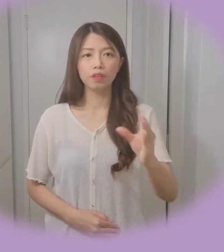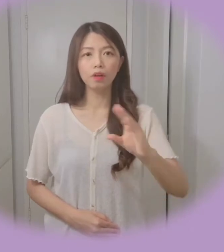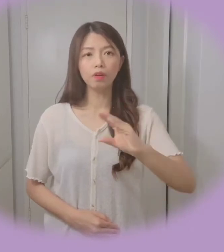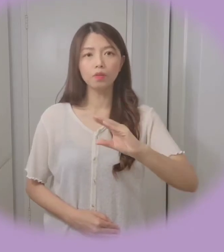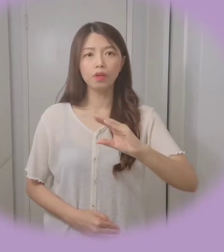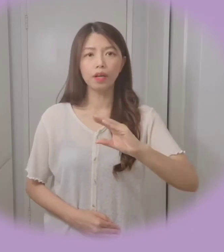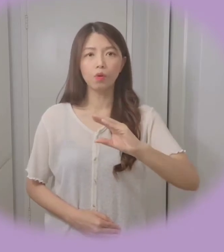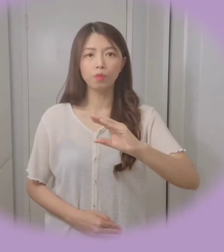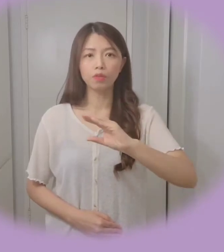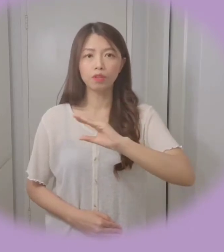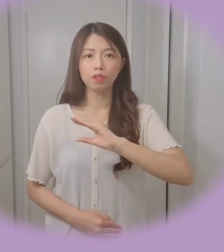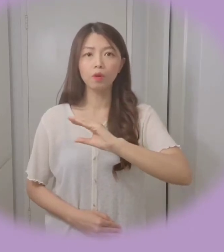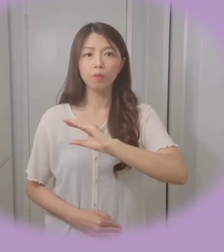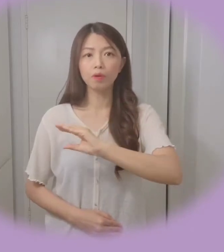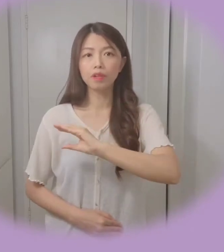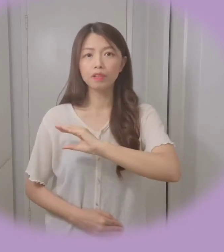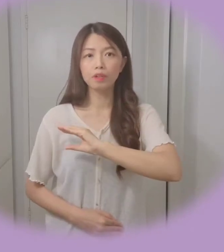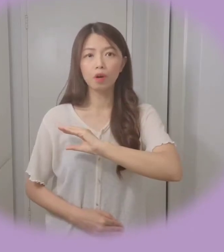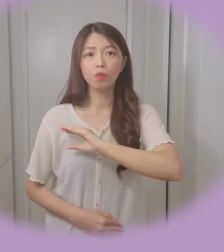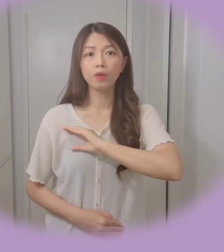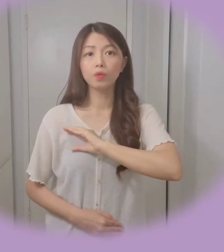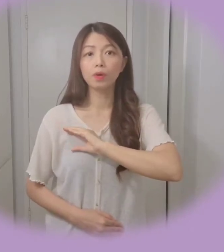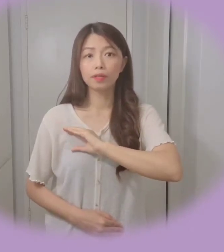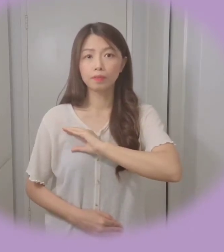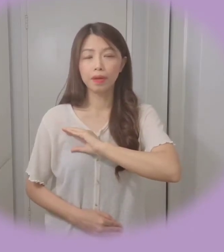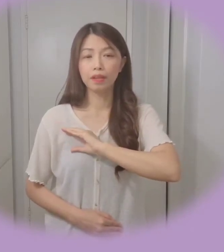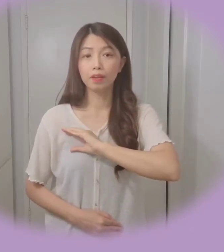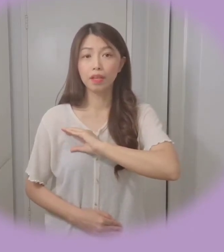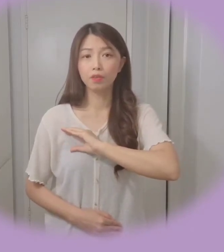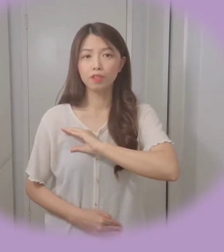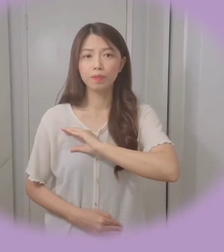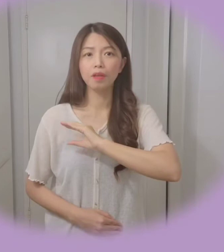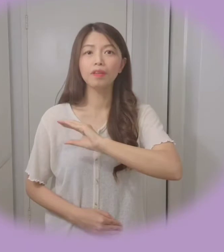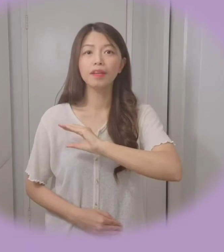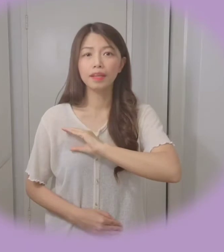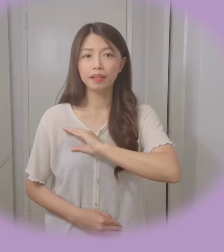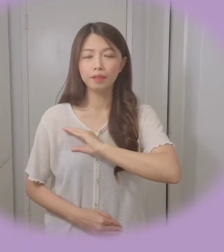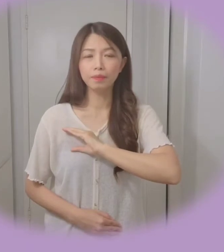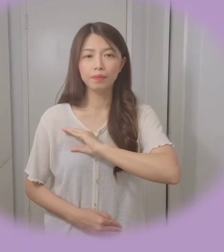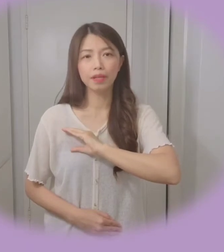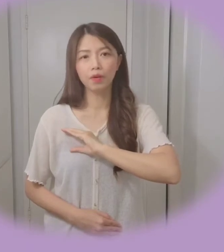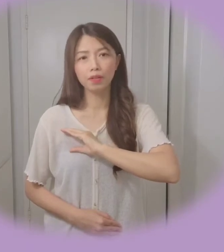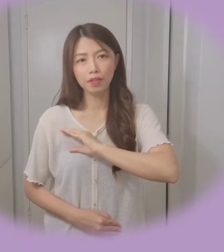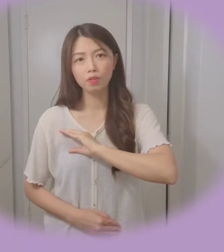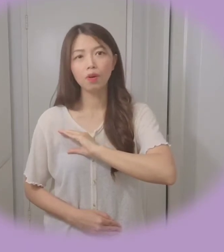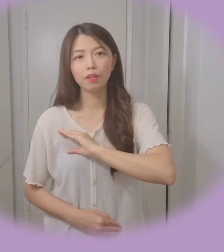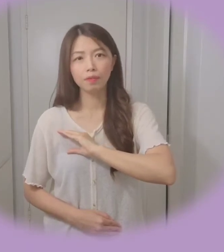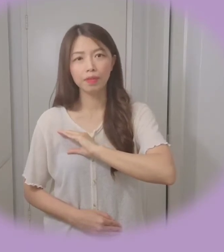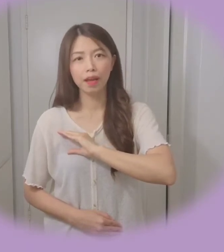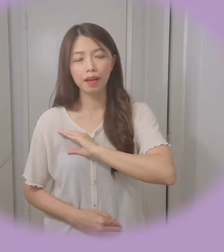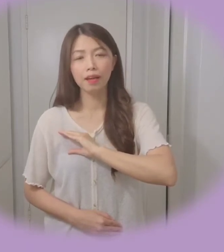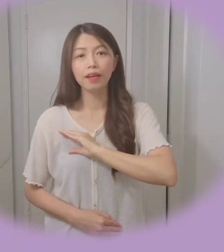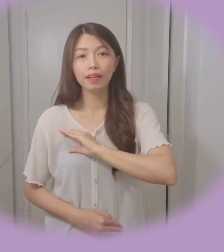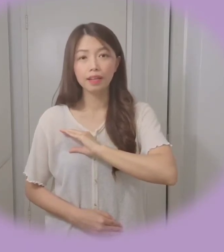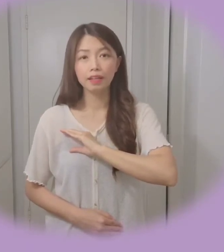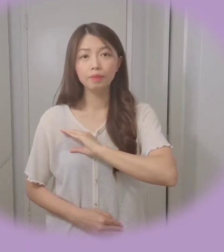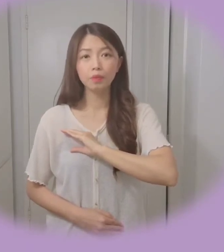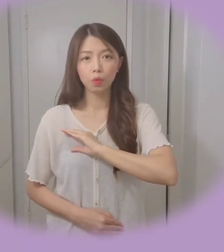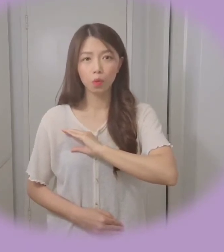이름 수어는요, 손 약간 오므려 주셔서 명찰처럼 왼쪽 가슴에 이렇게 대주시면 이름이라고 한 뜻의 수어가